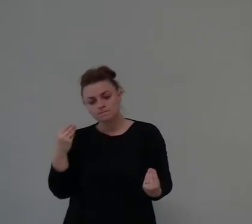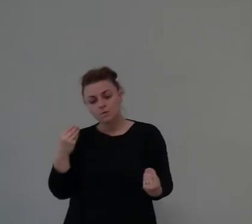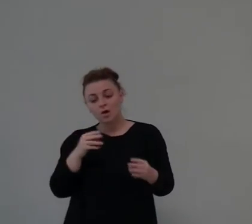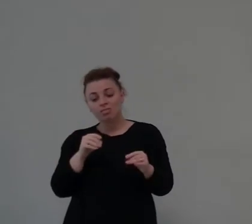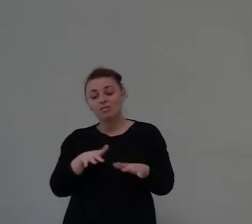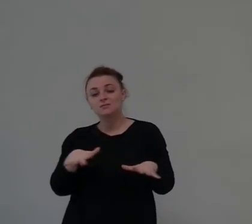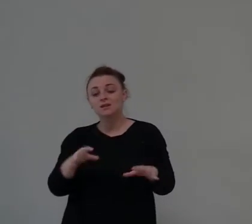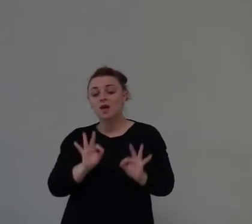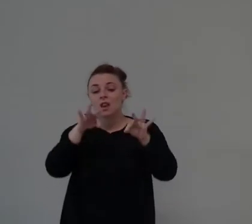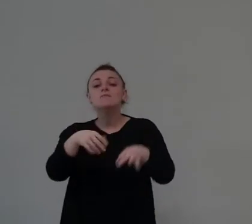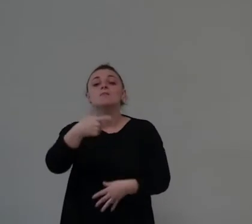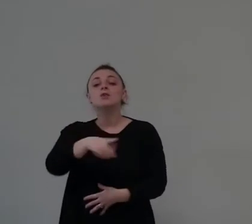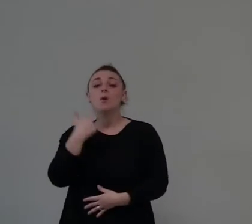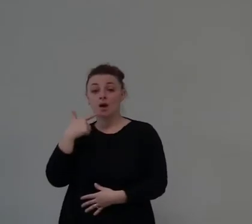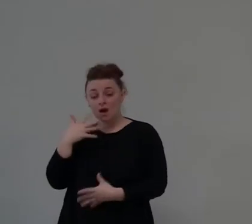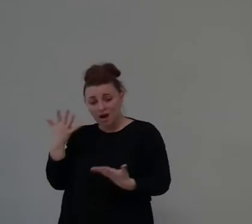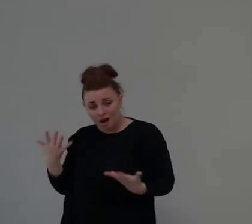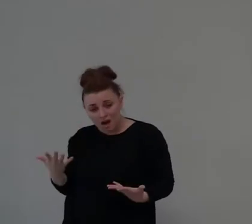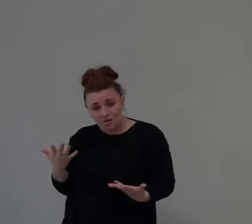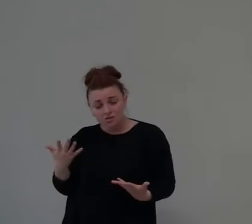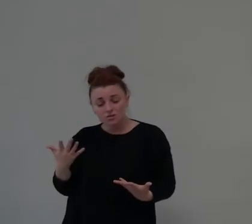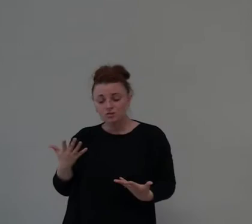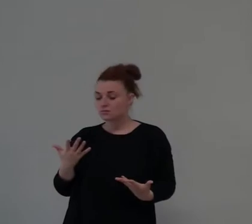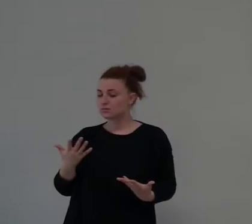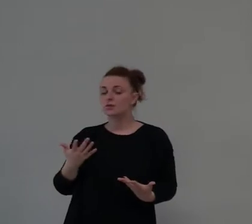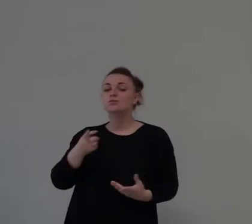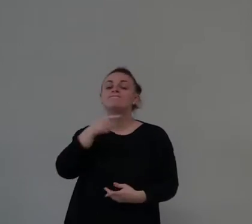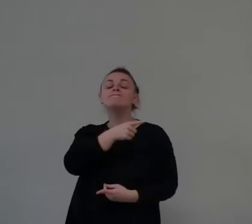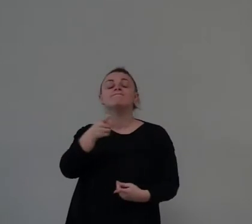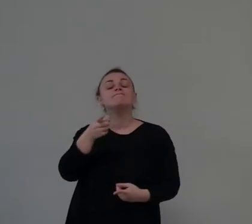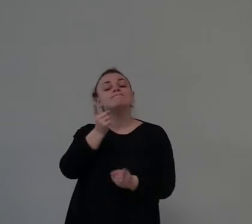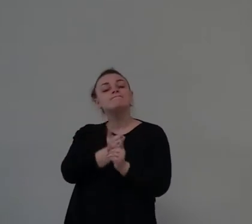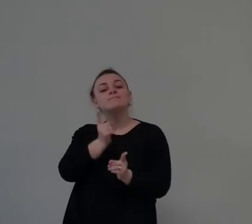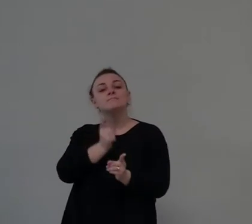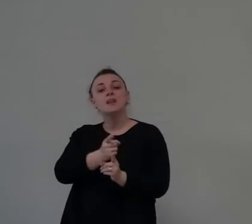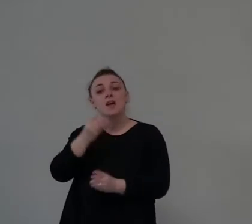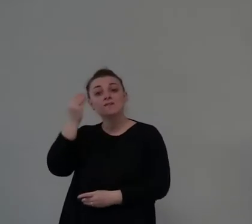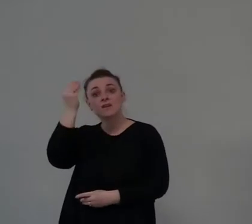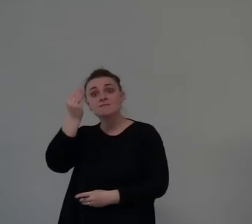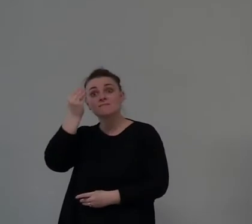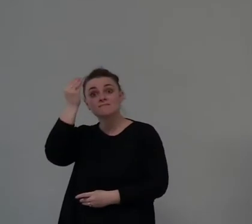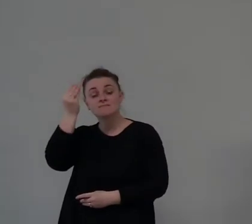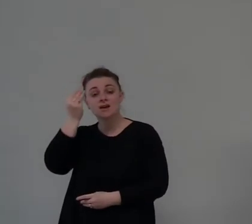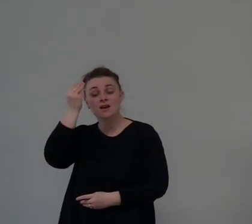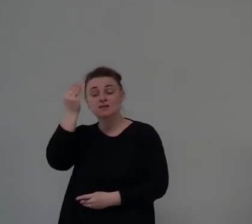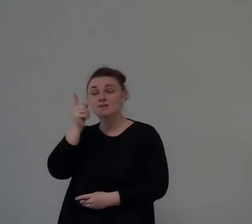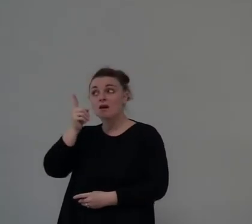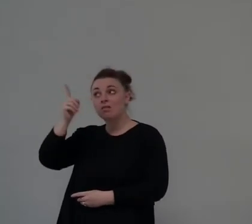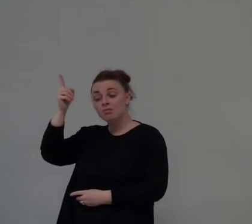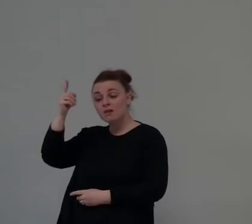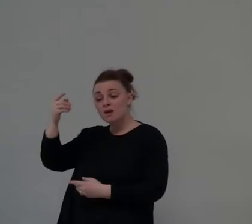deserto, non pensare neppure un minuto che Dio si sia disinteressato di te. Non